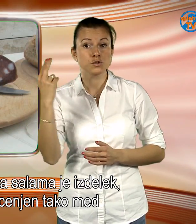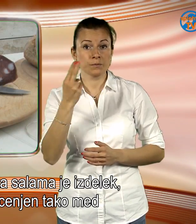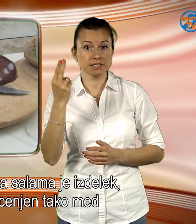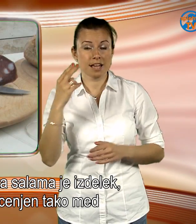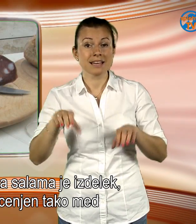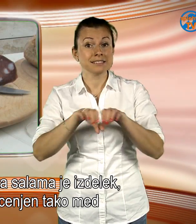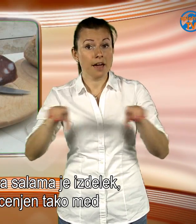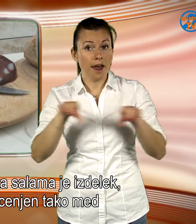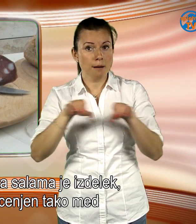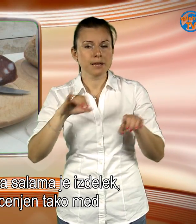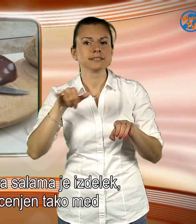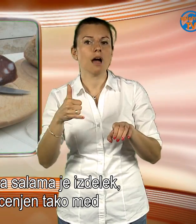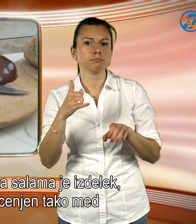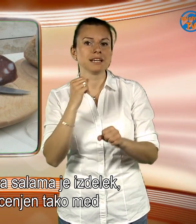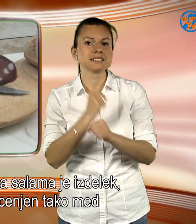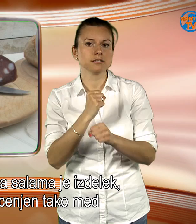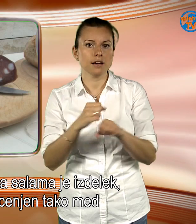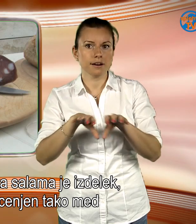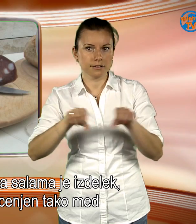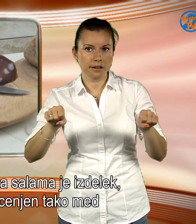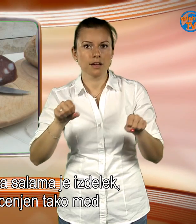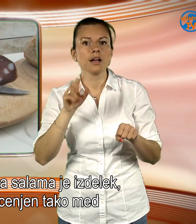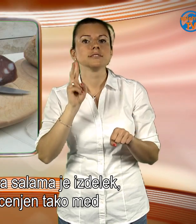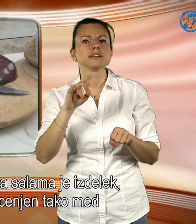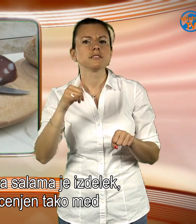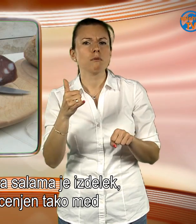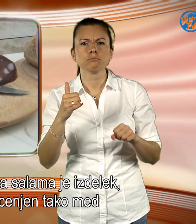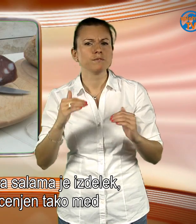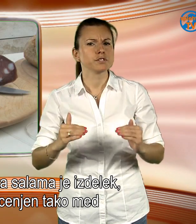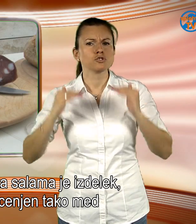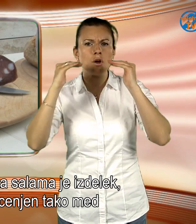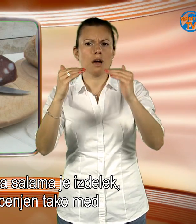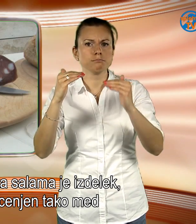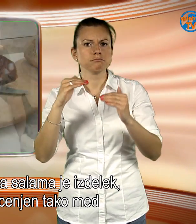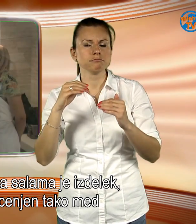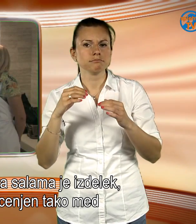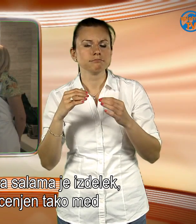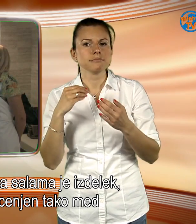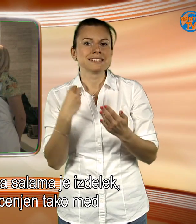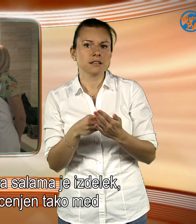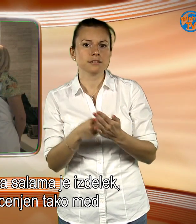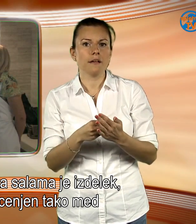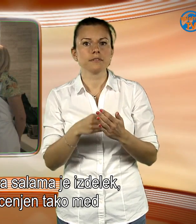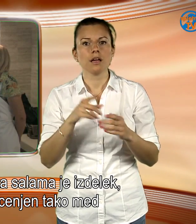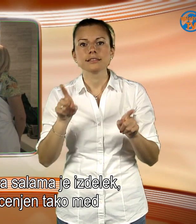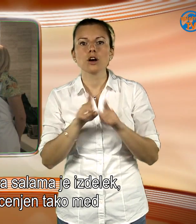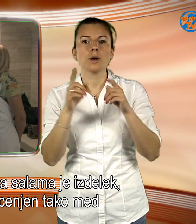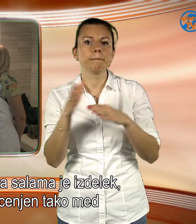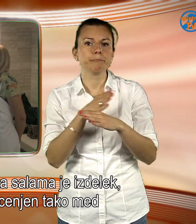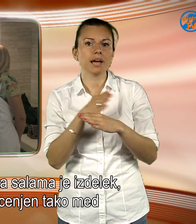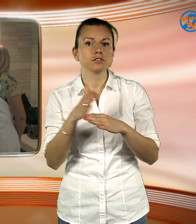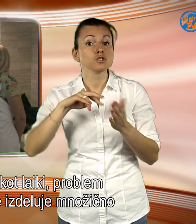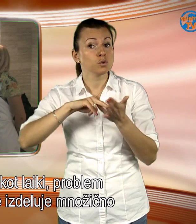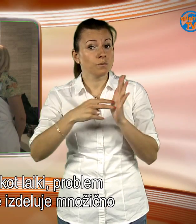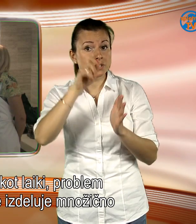Dobra slovenska salama je izdelek, ki je visoko cenjen tako med strokovnjaki kot med laiki. Problem pa je, da se ne